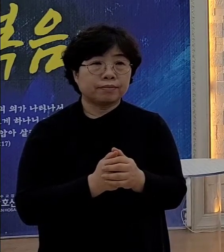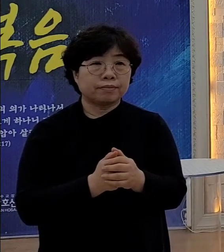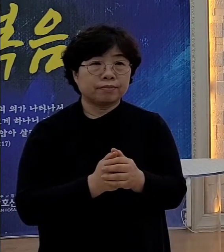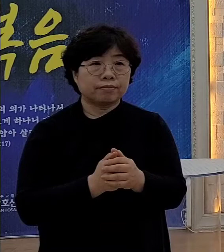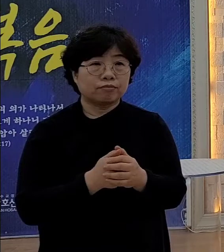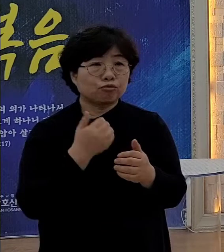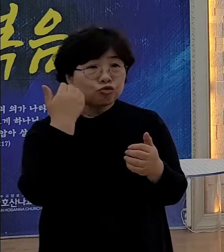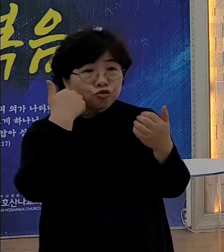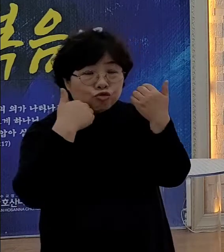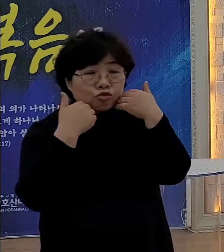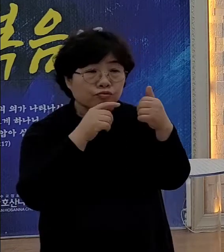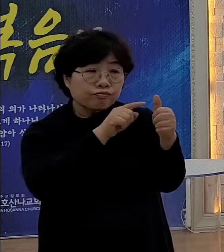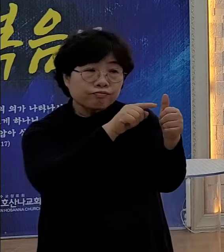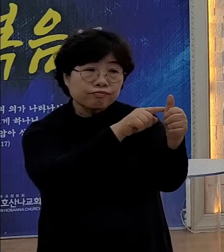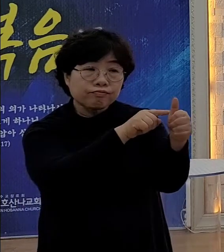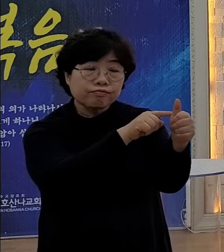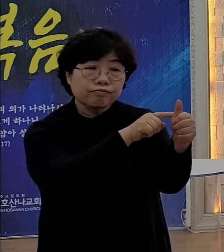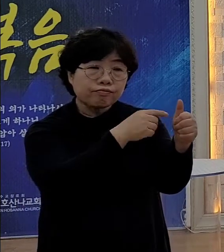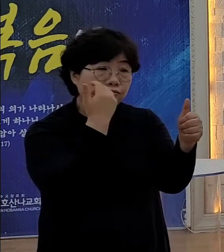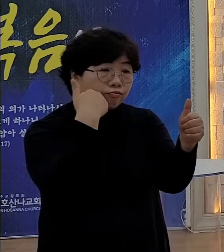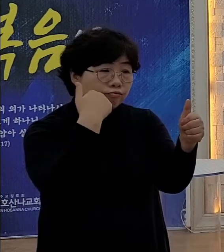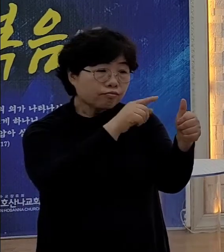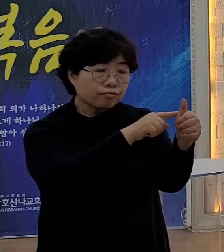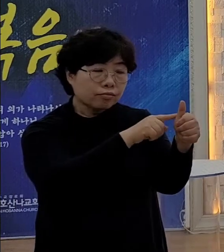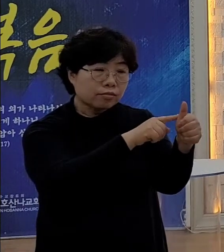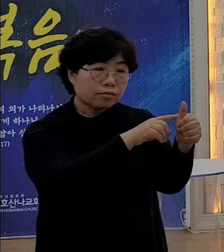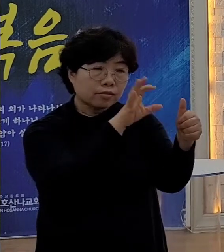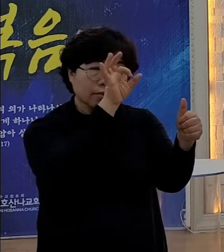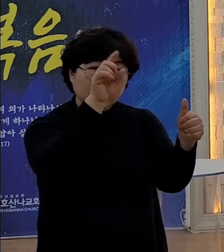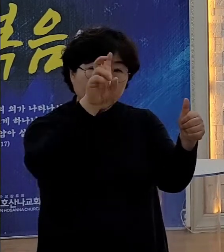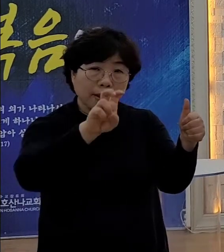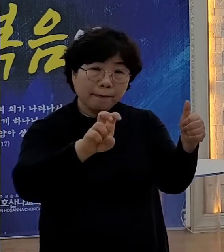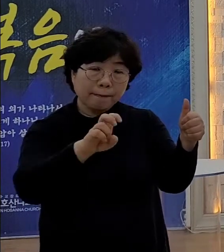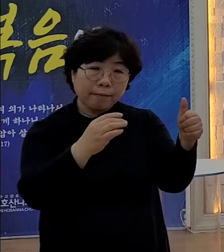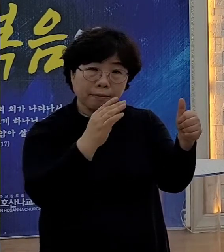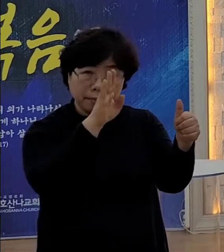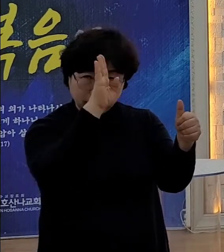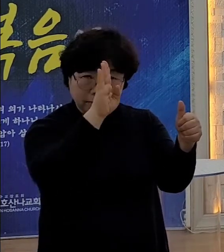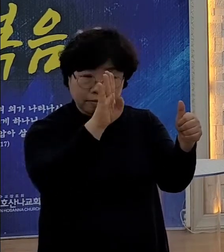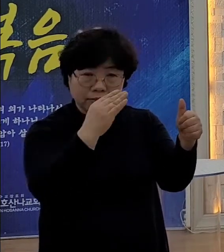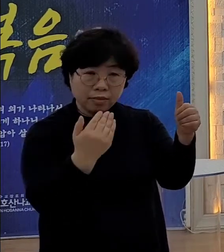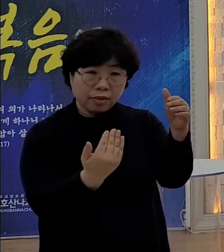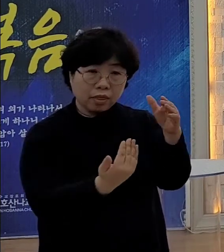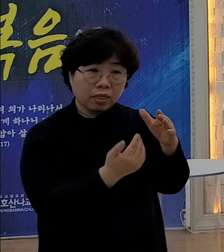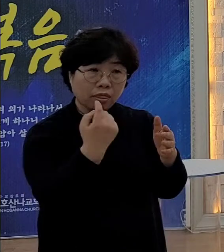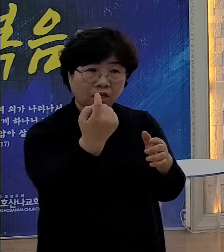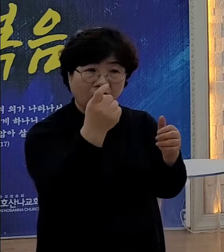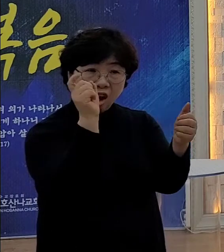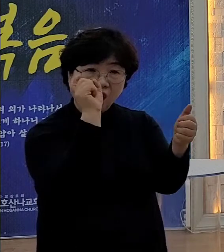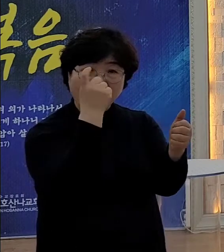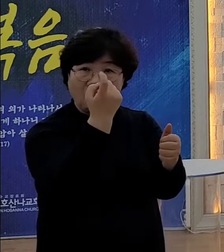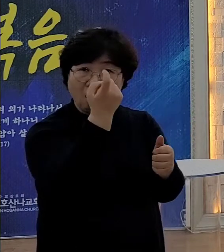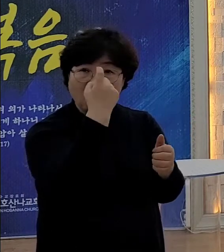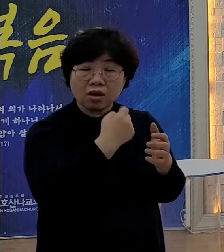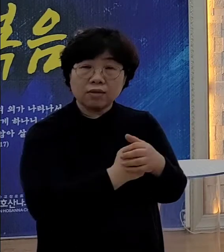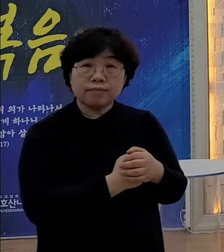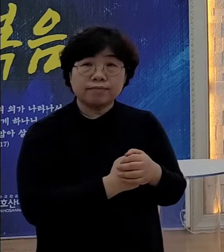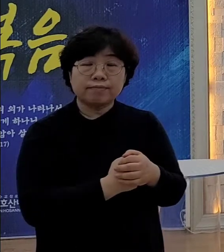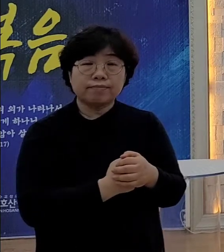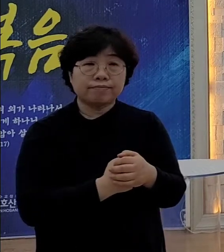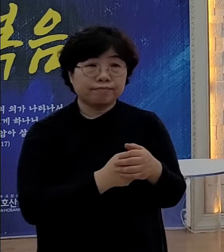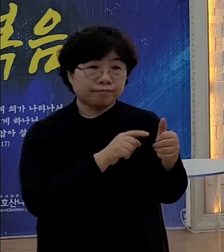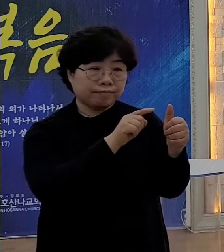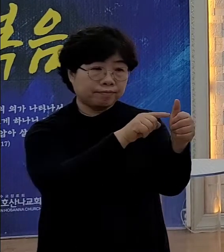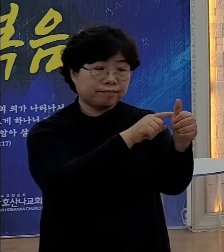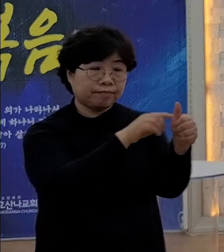어떤 분이 암에 걸렸다. 제가 암에 걸렸어요. 자, 그런데